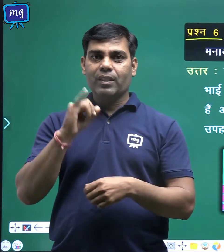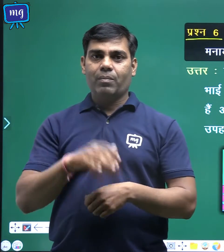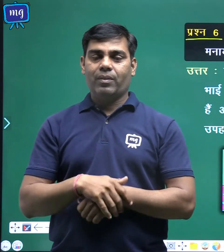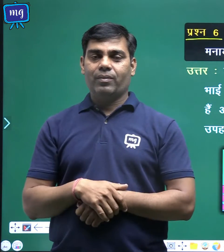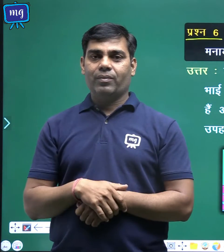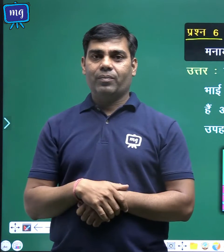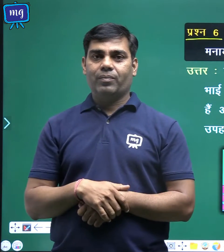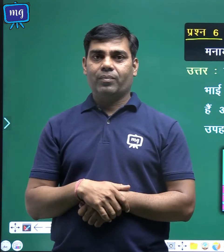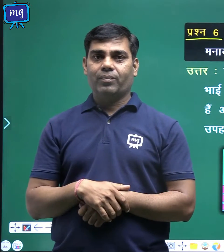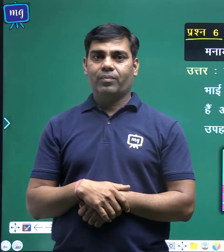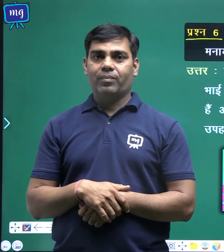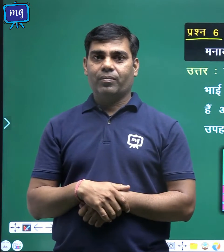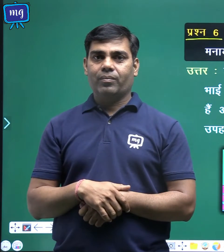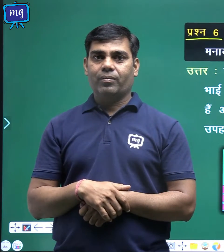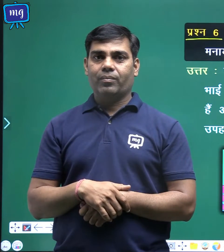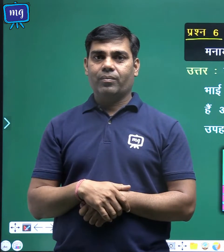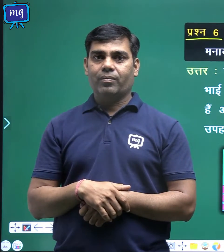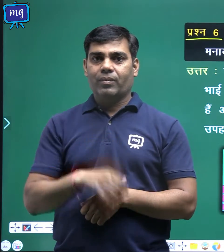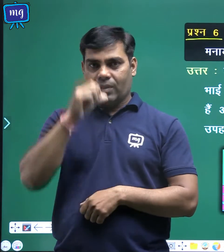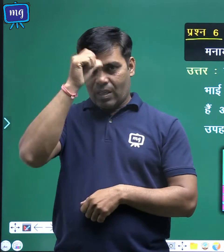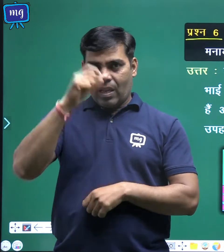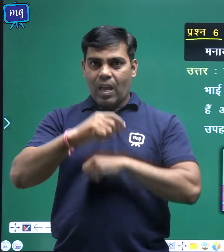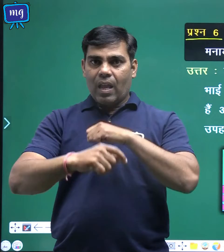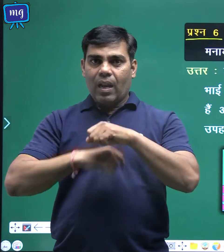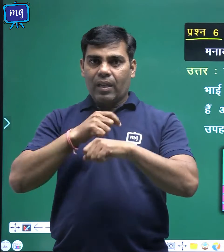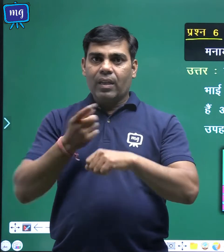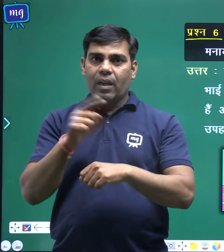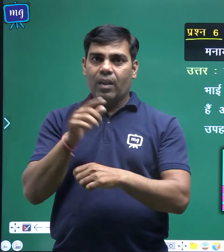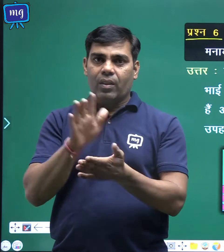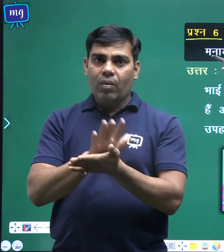पर राखी का त्यौहार